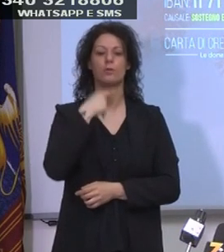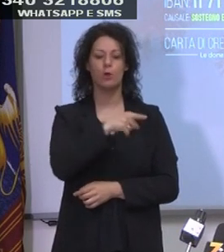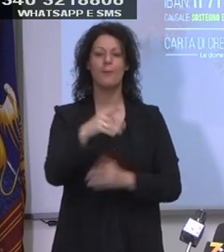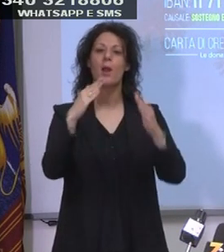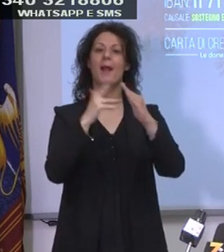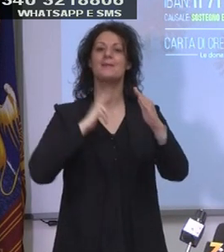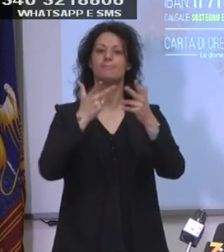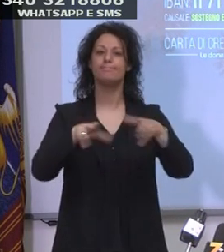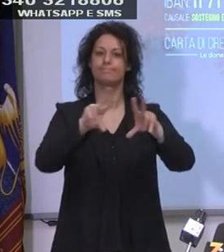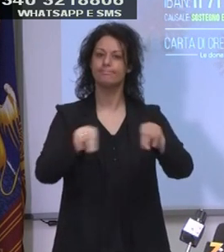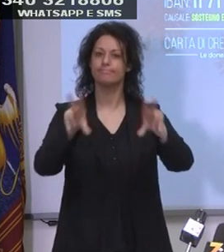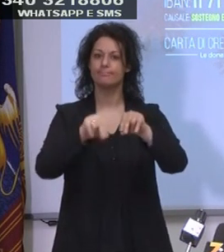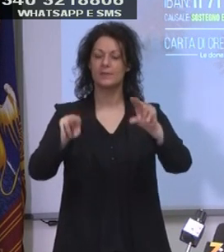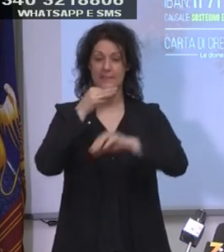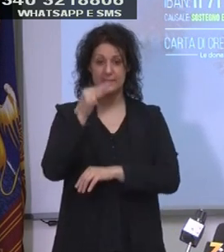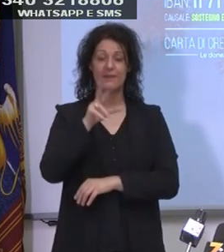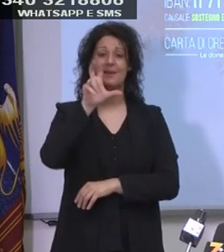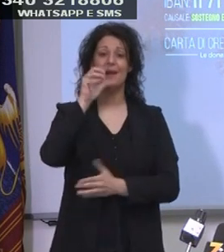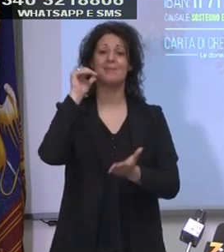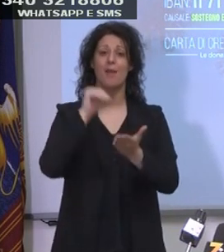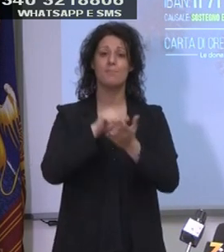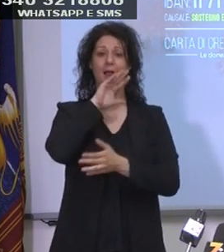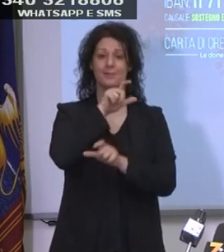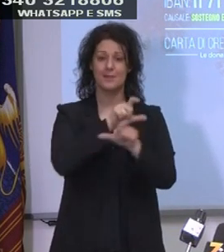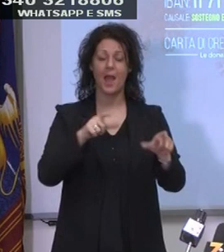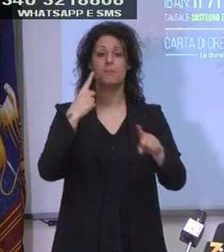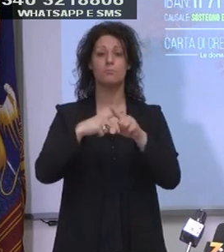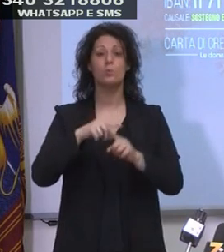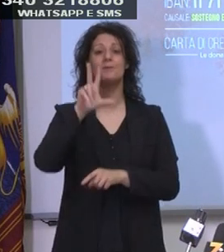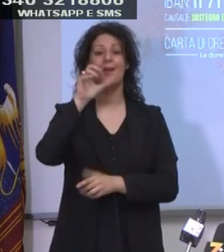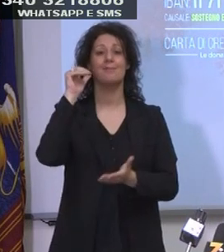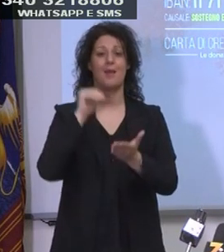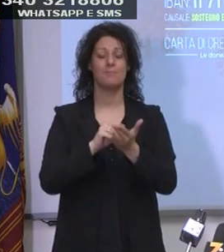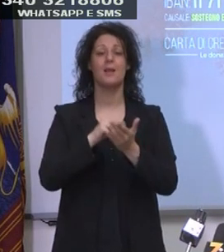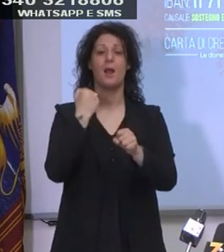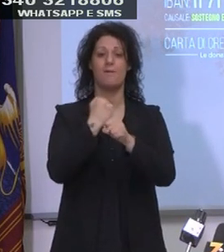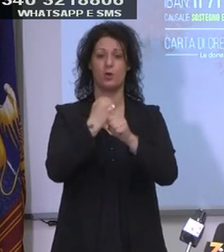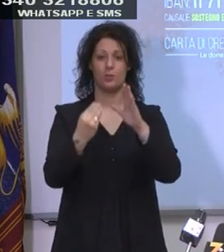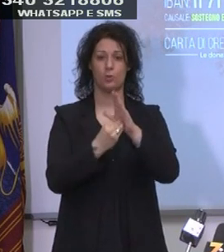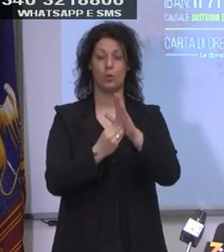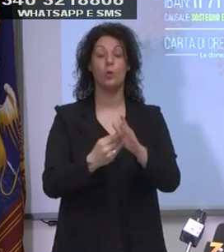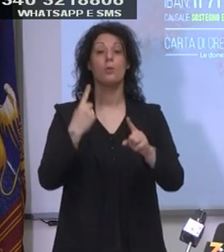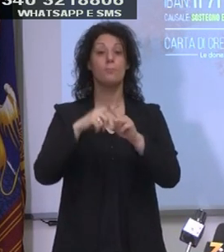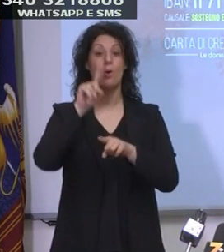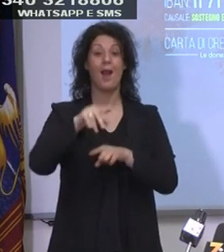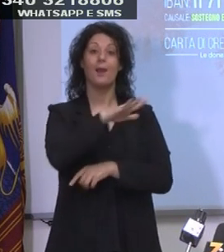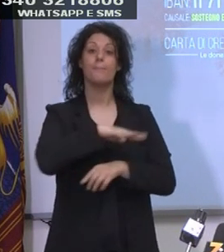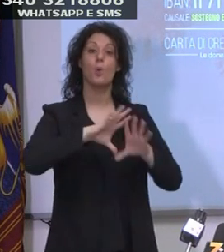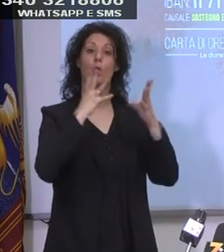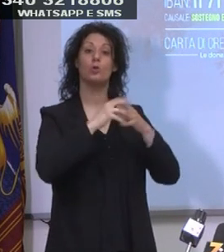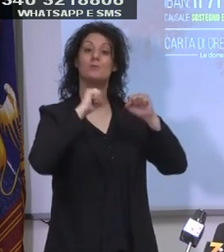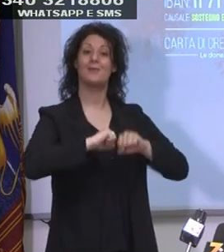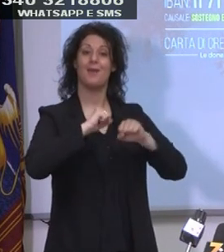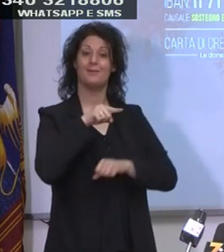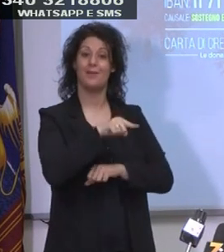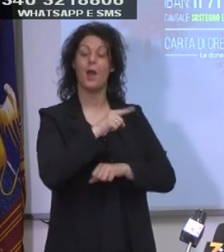vuol dire per noi 30.000 ospiti e 30.000 operatori più o meno, ai quali si aggiungono i 54.000 dipendenti della sanità che testiamo